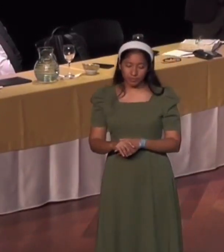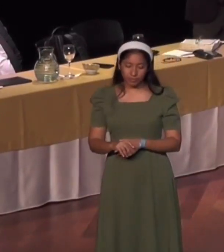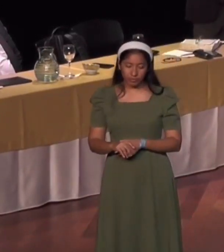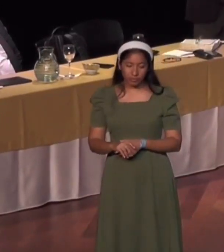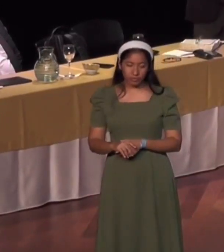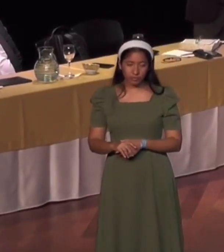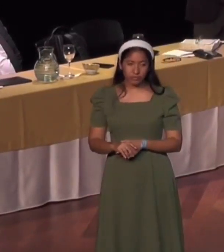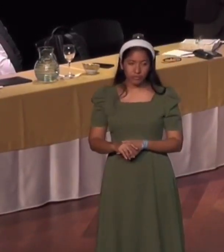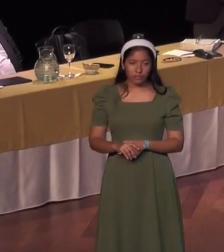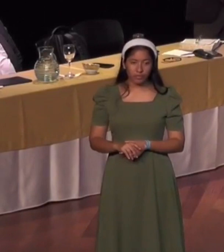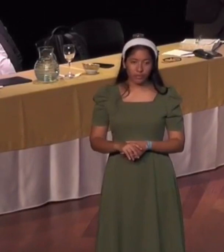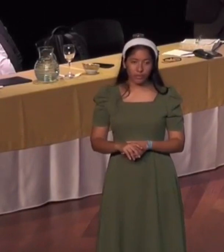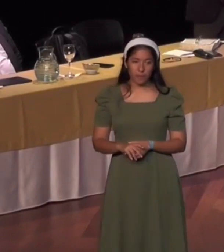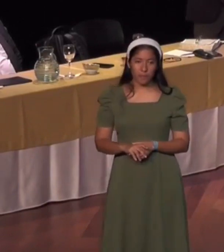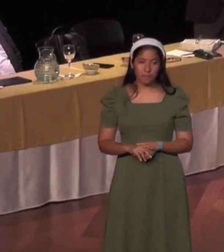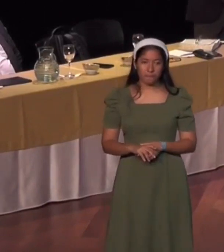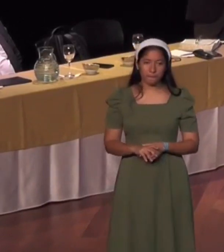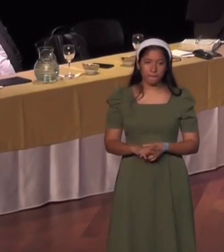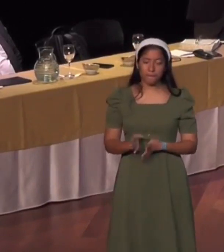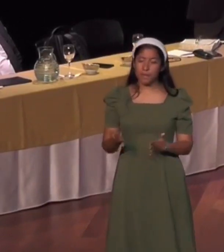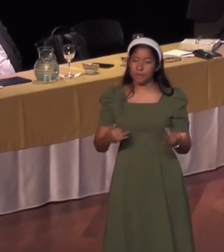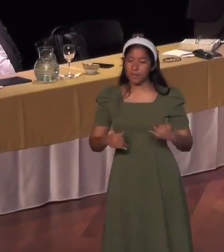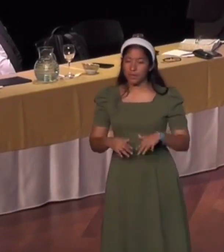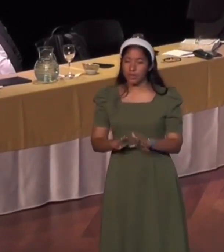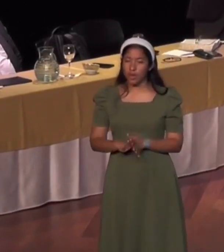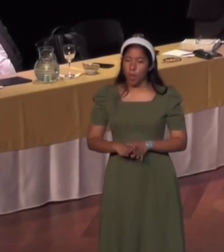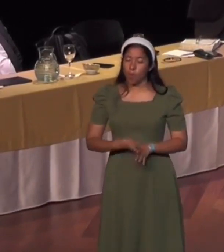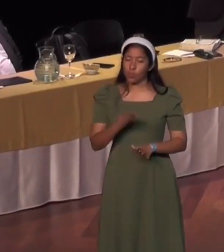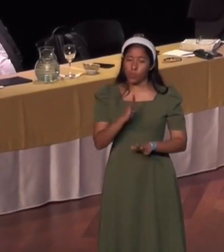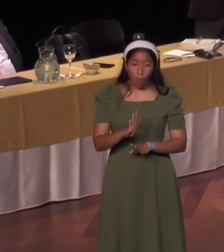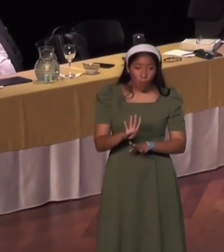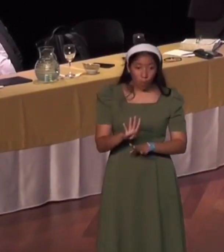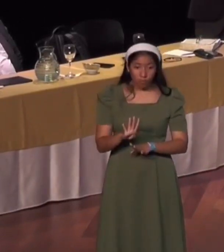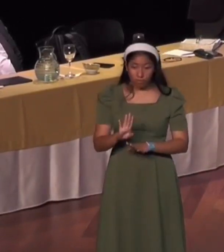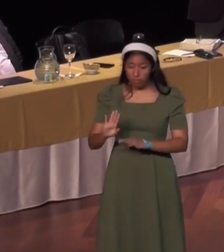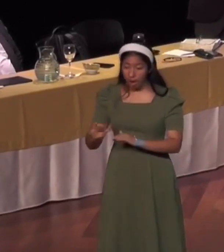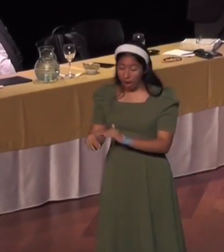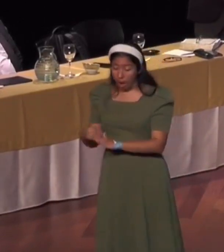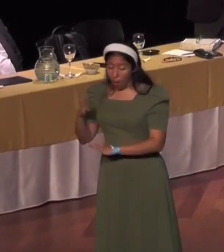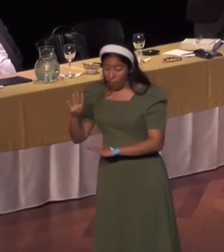La progresión es exponencial. 4 veces 4 es igual a 16.